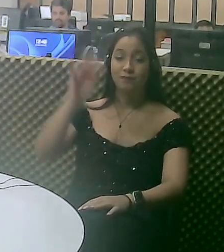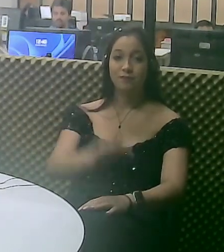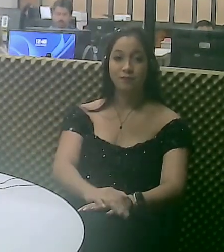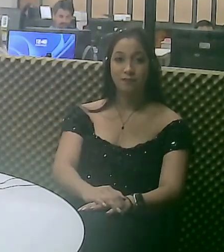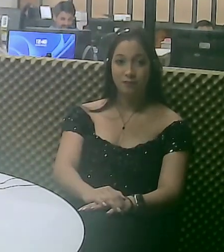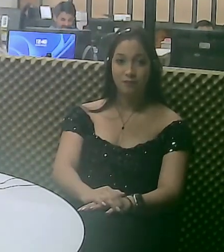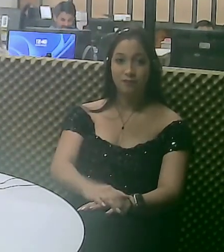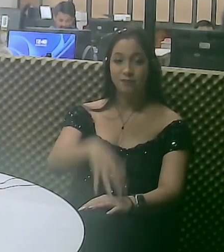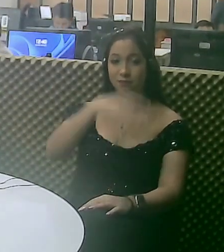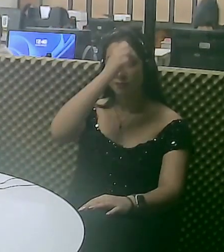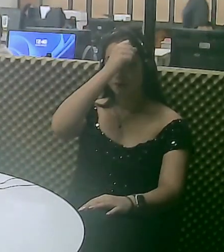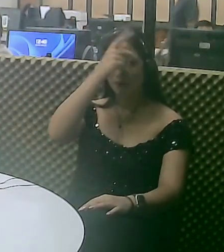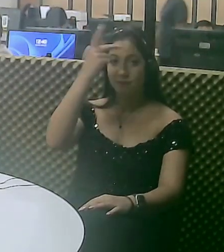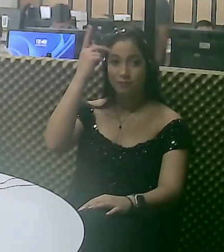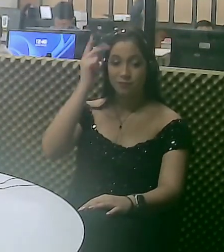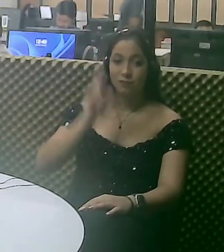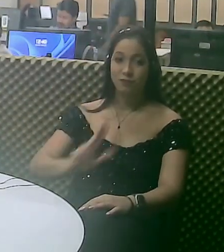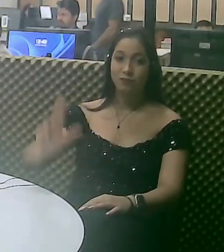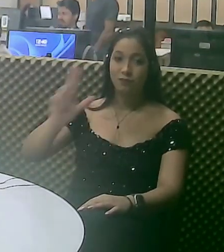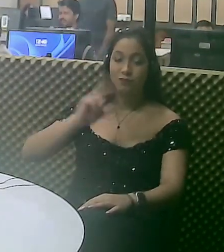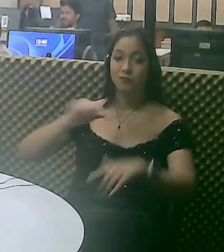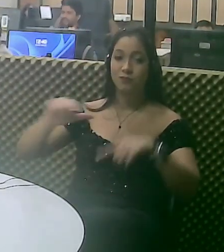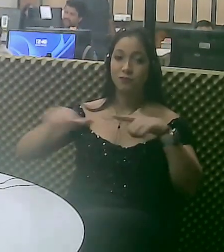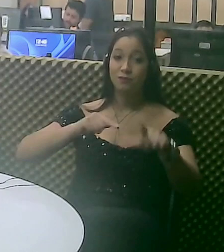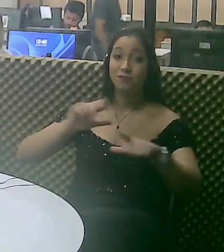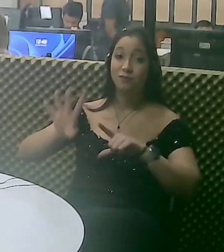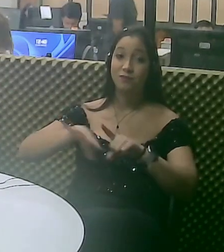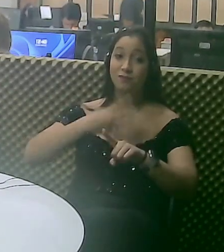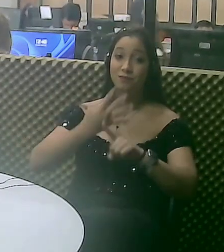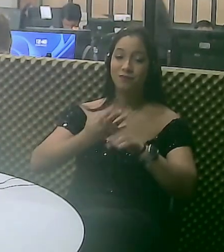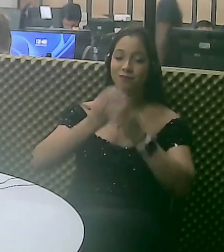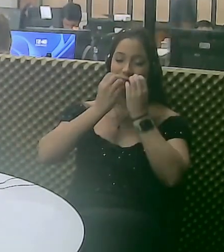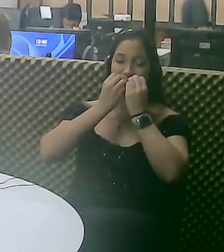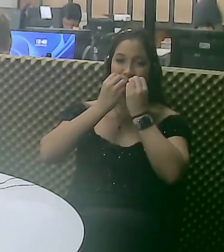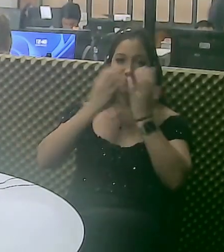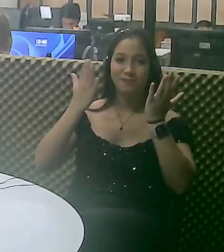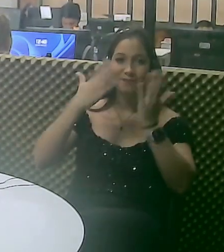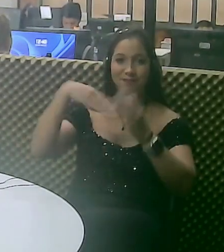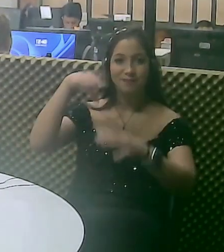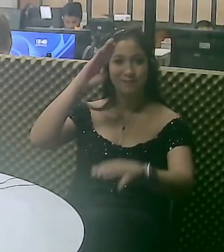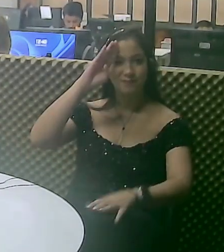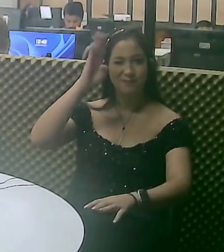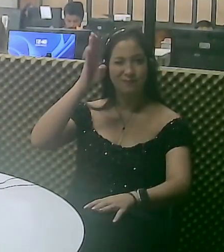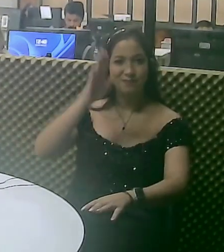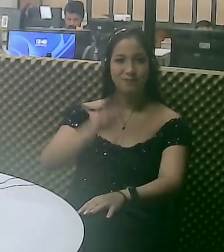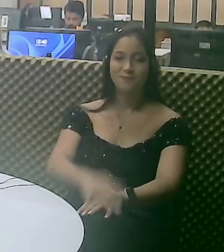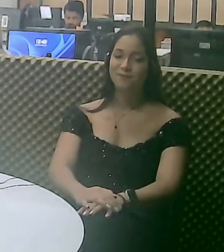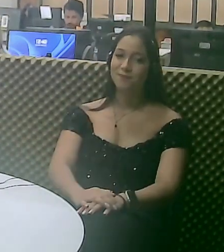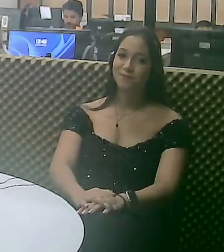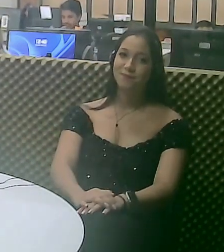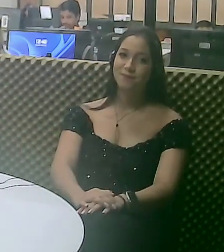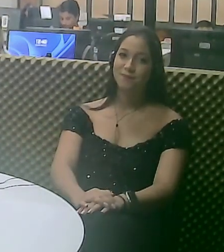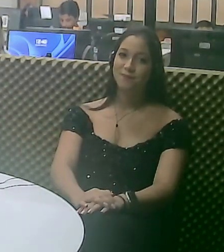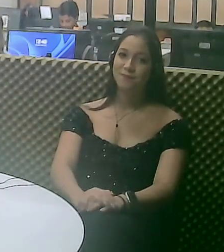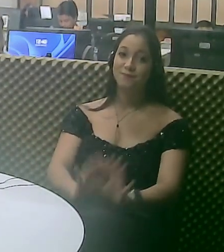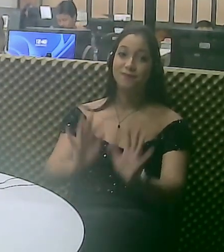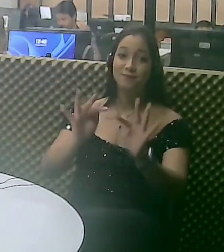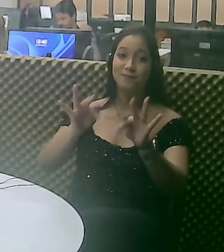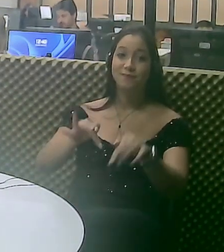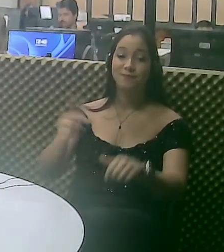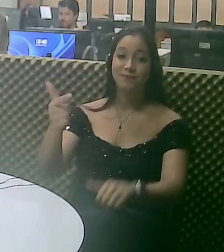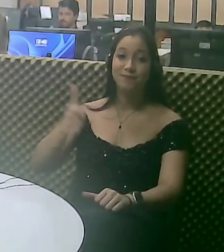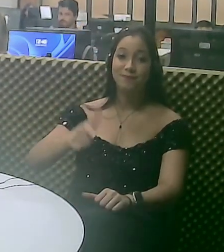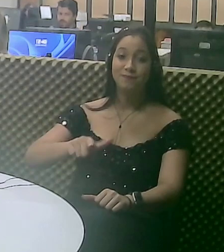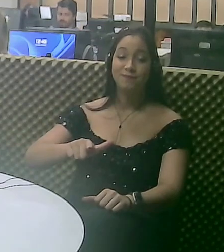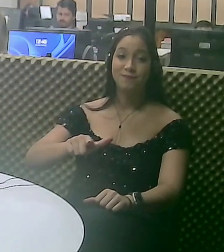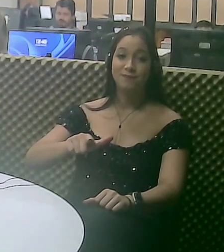Túlio de Castro Kalimann. Prefeitura de Uberlândia. Fazer mais, fazer bem. Até a próxima. Fica por